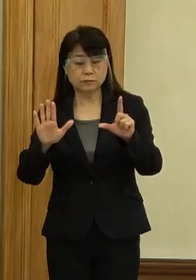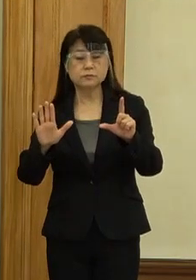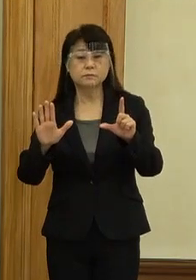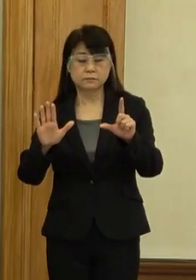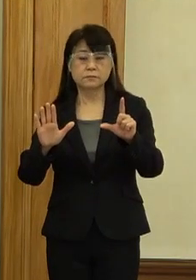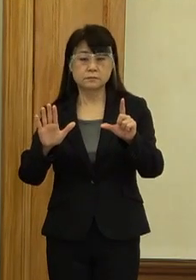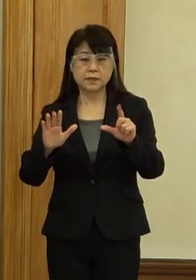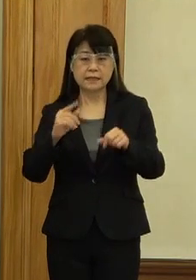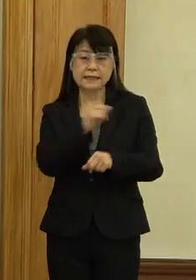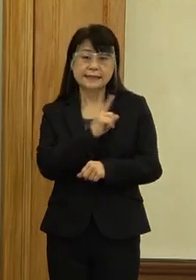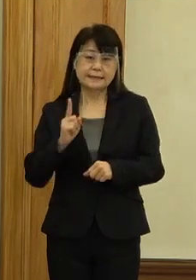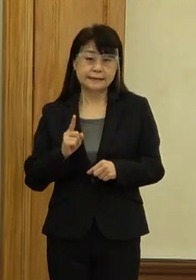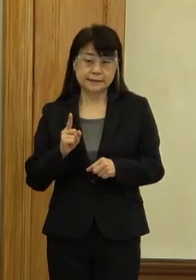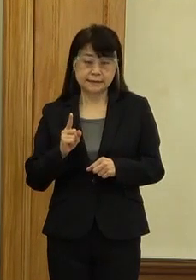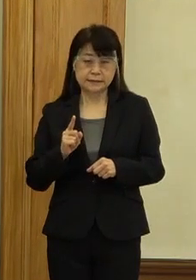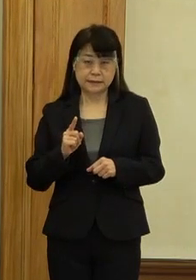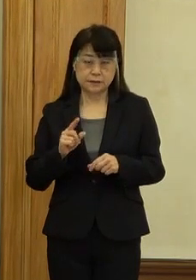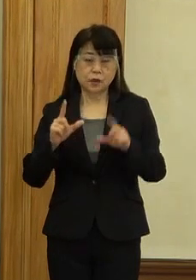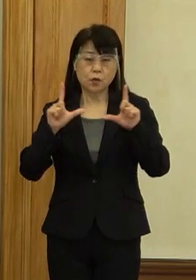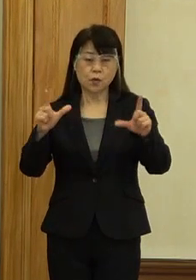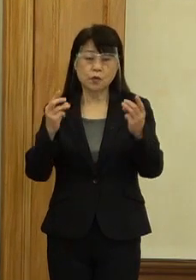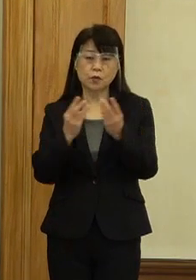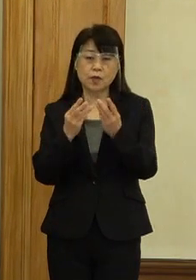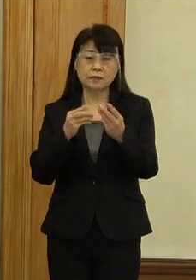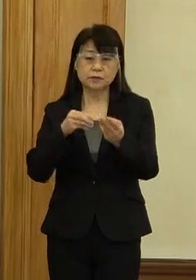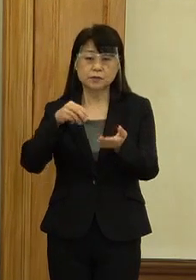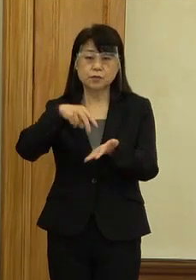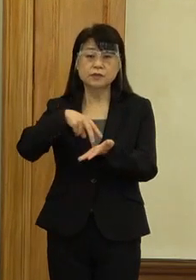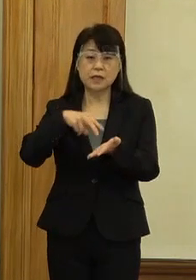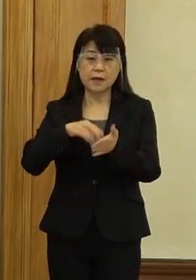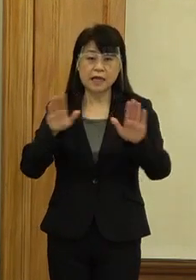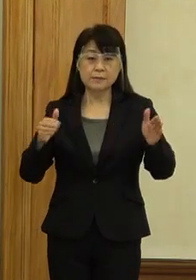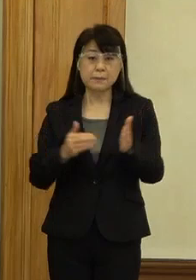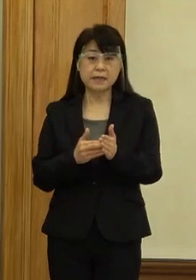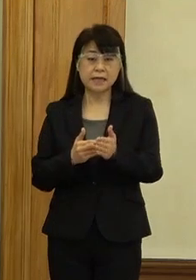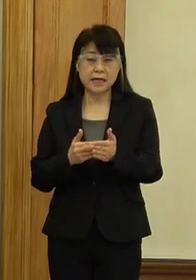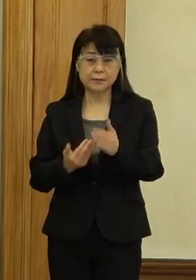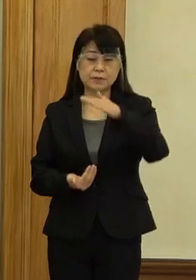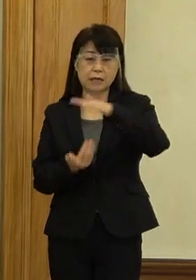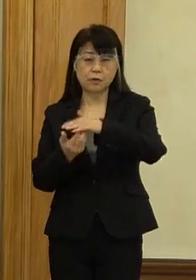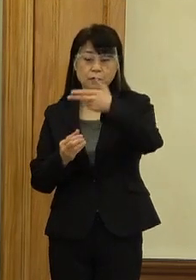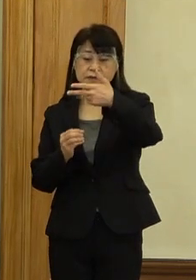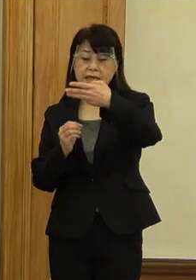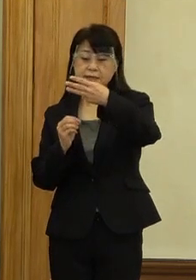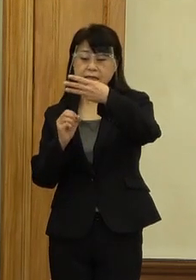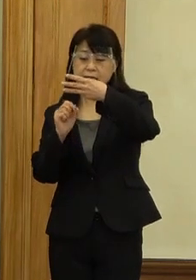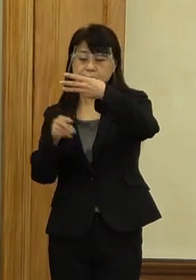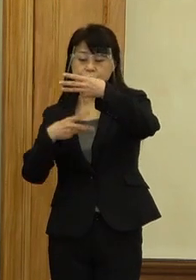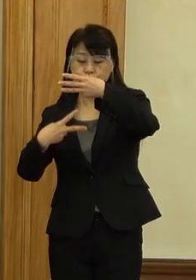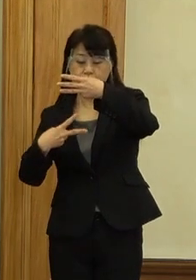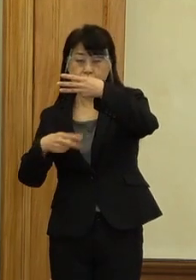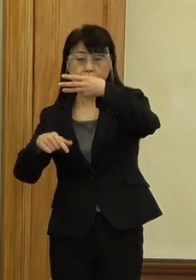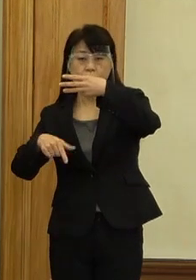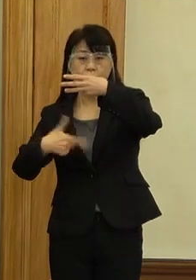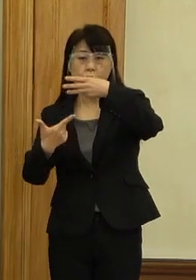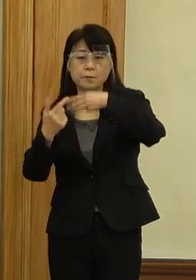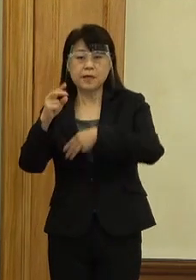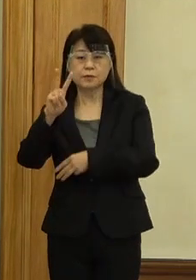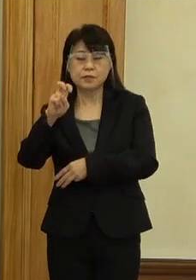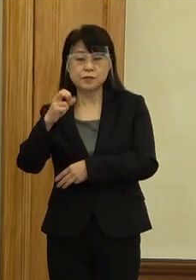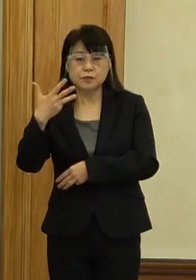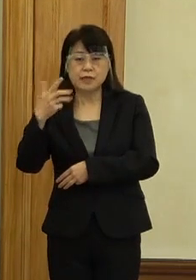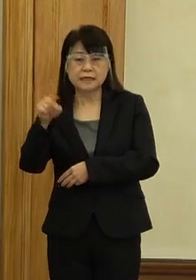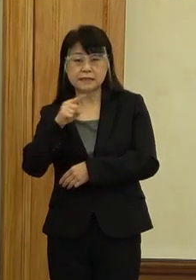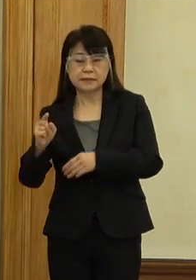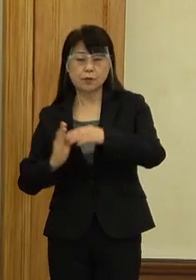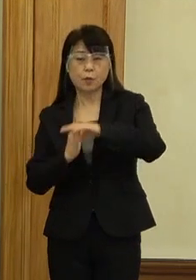が、1日あたりの公表数としてはこれまで最多でありました3月2日の628人を上